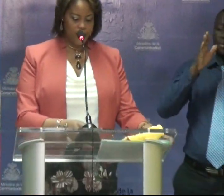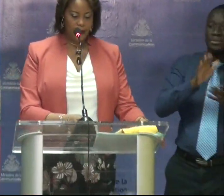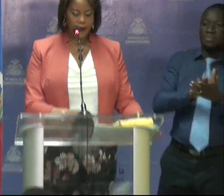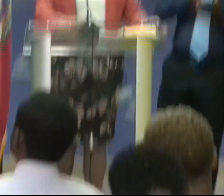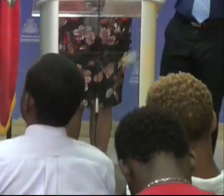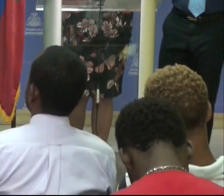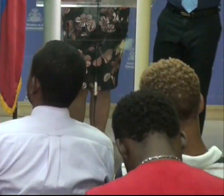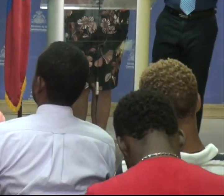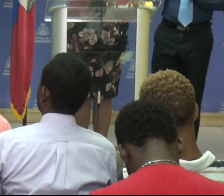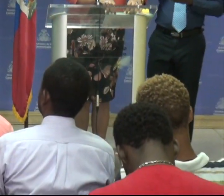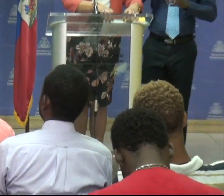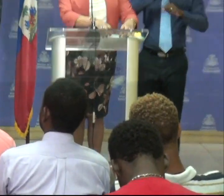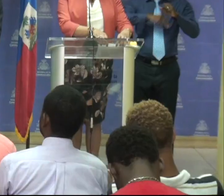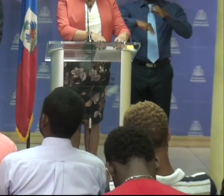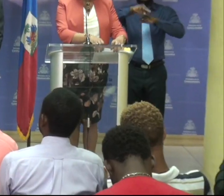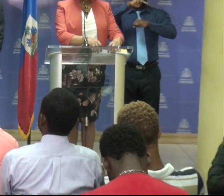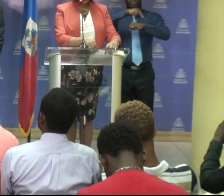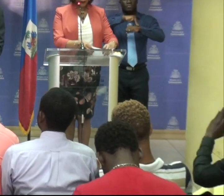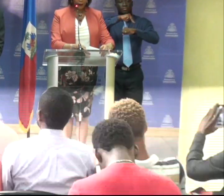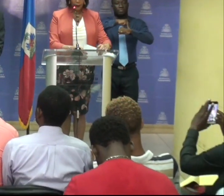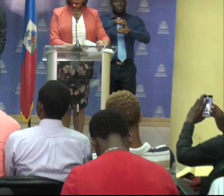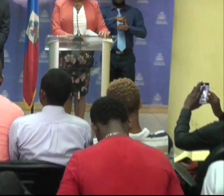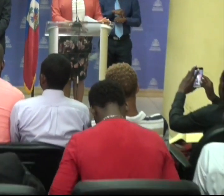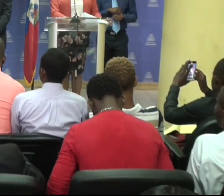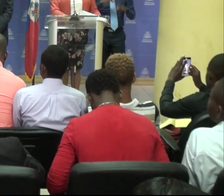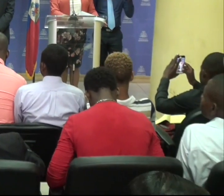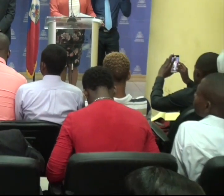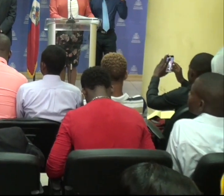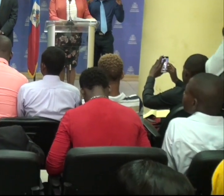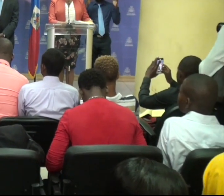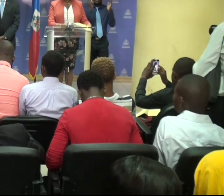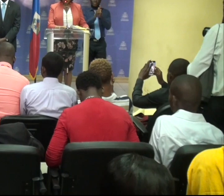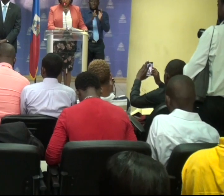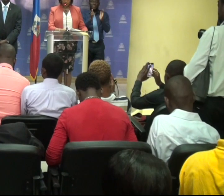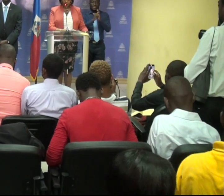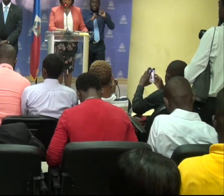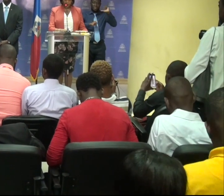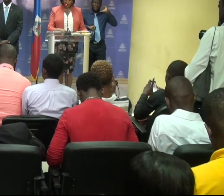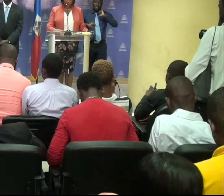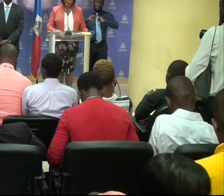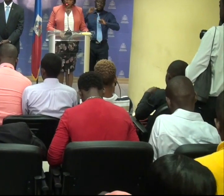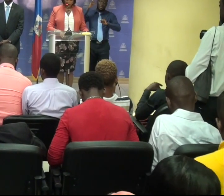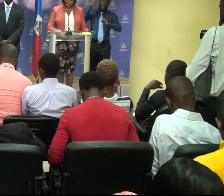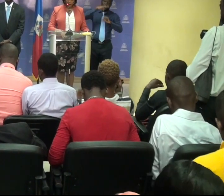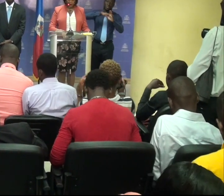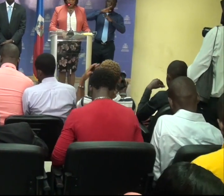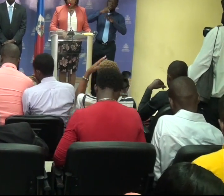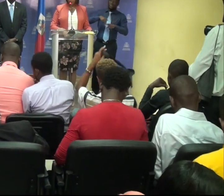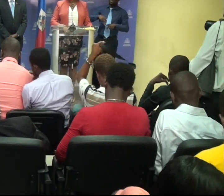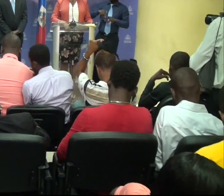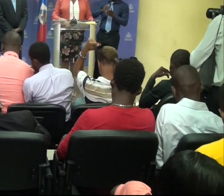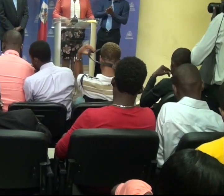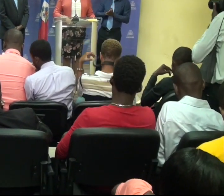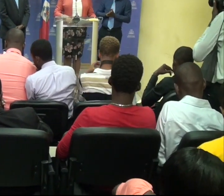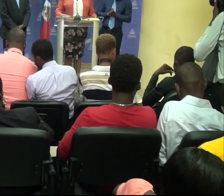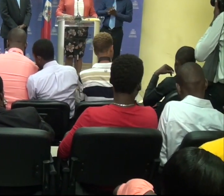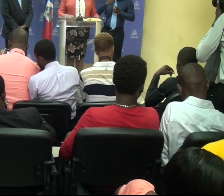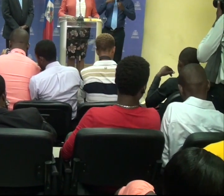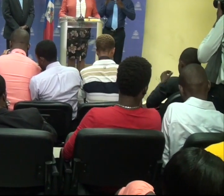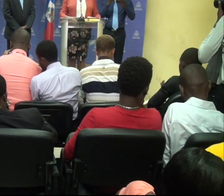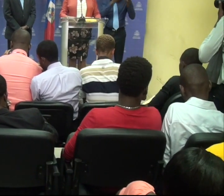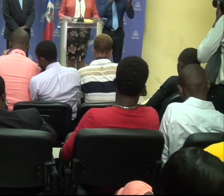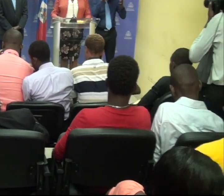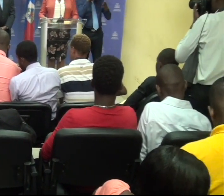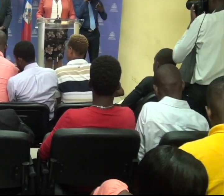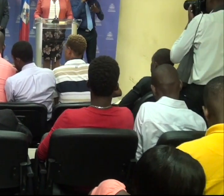Les affaires touristes, les affaires tout le monde. C'est thème ça que je dis à la ministre touriste et devine porter